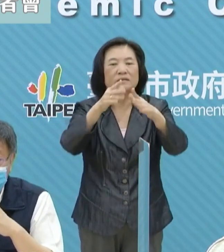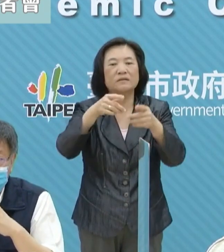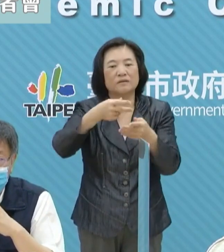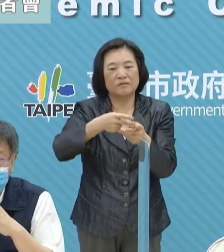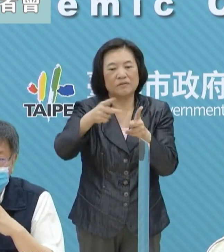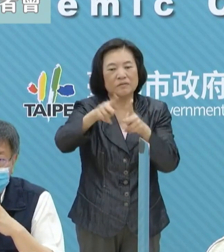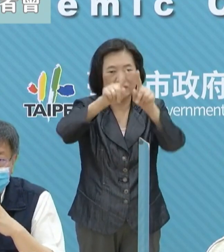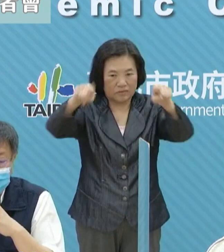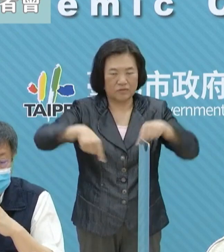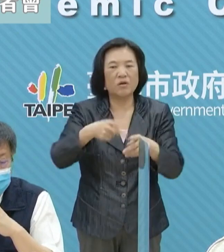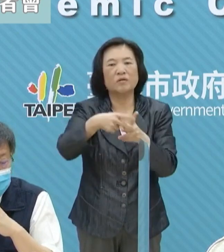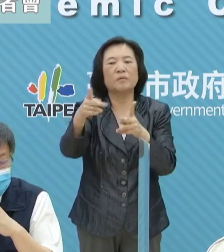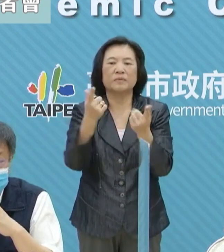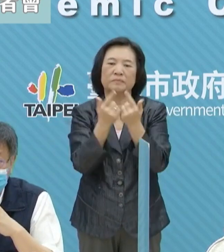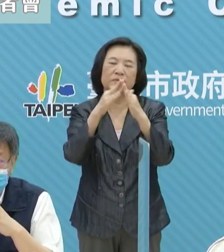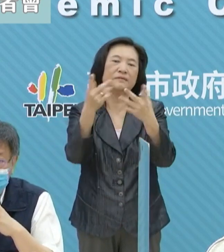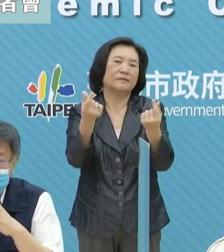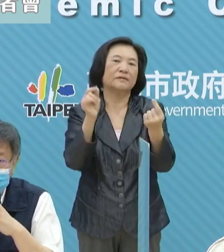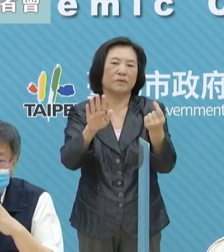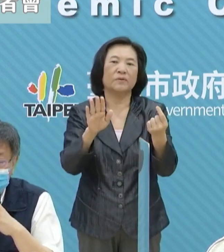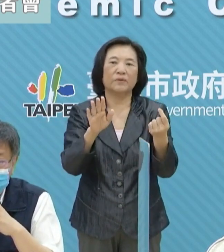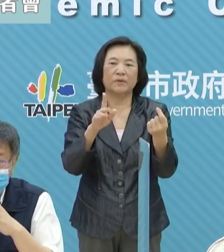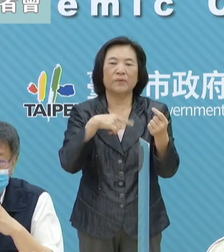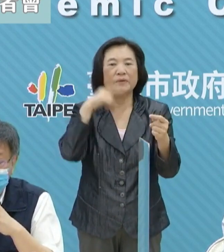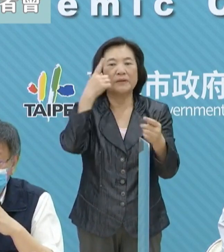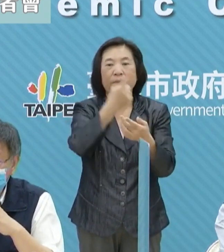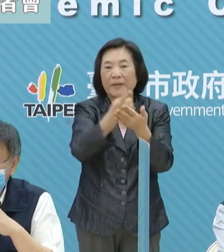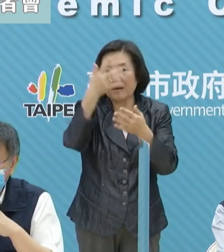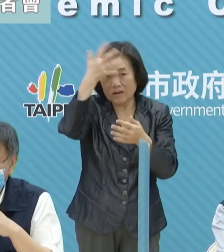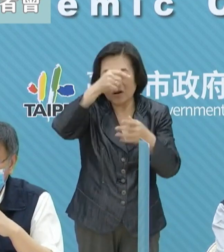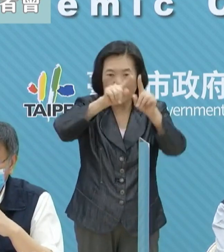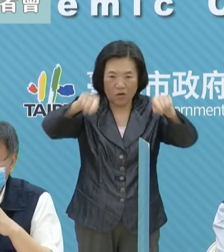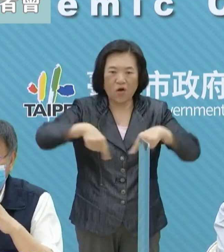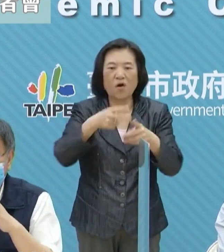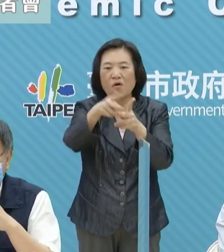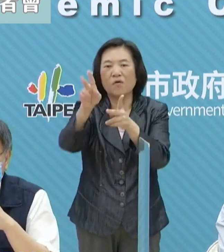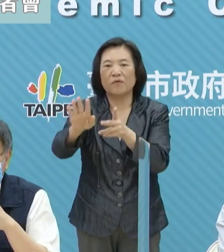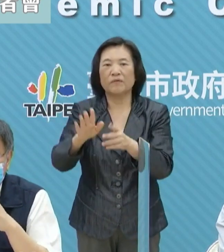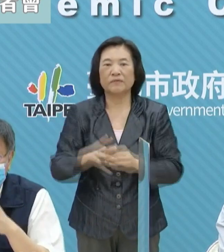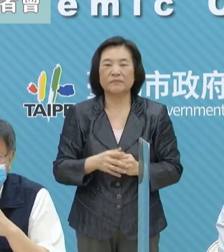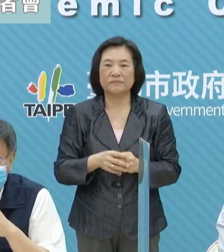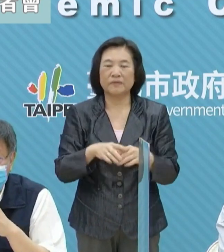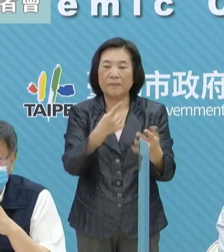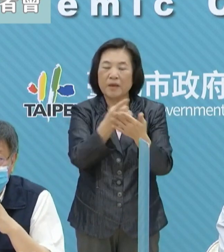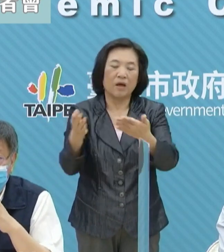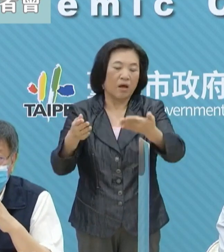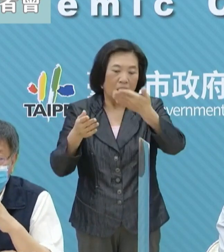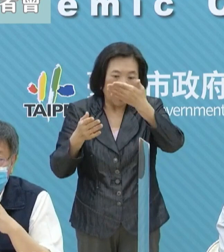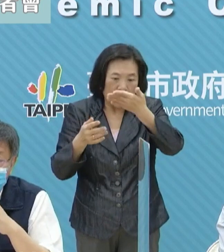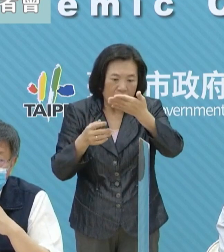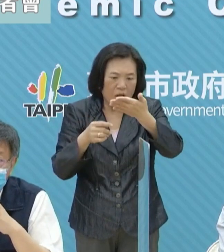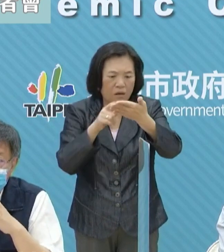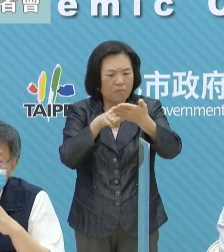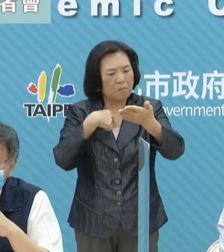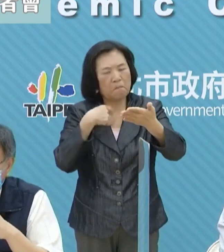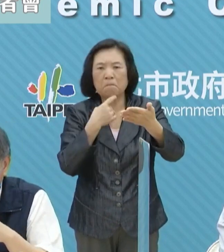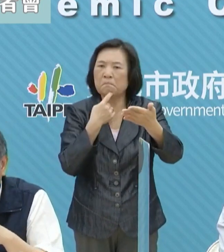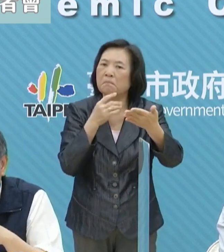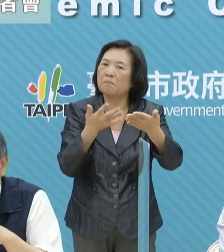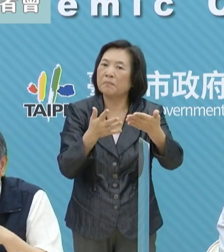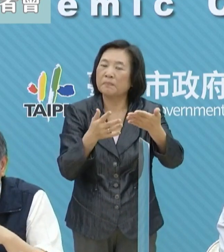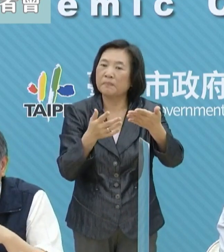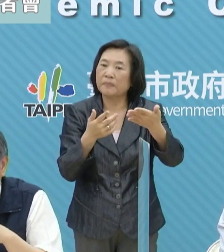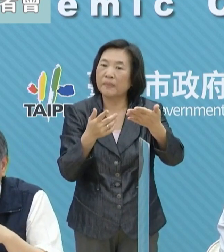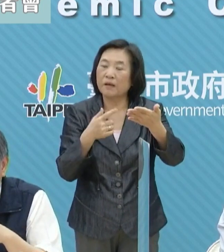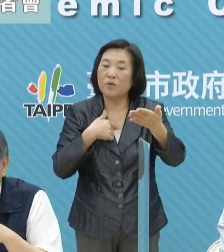法，坦白讲哦，单单打疫苗会把整个政府瘫痪掉，因为等于整个政府其他事都不做，全部在